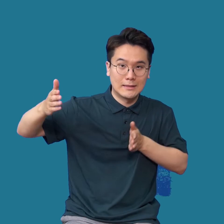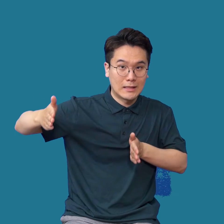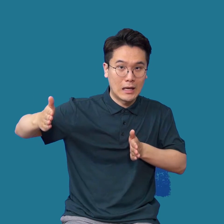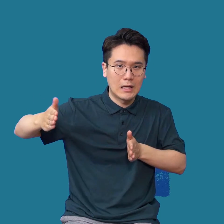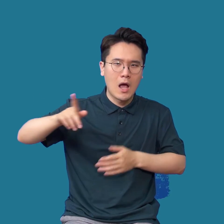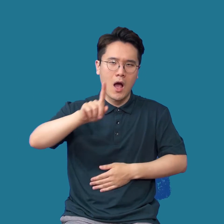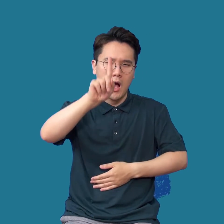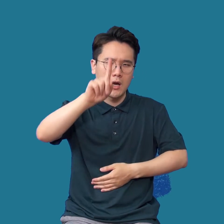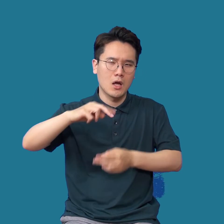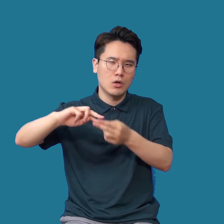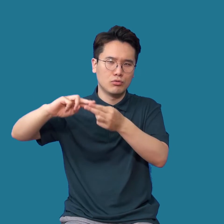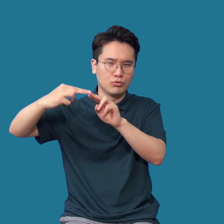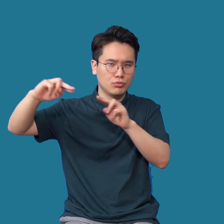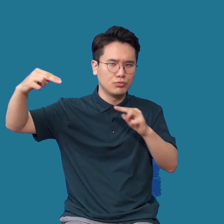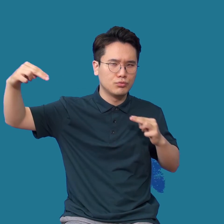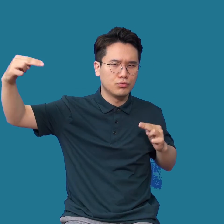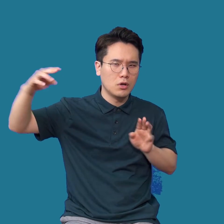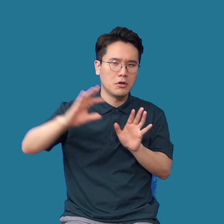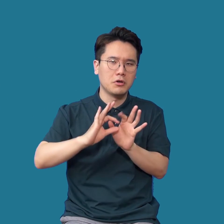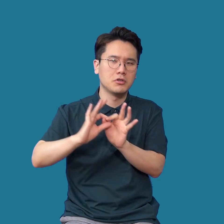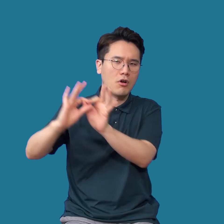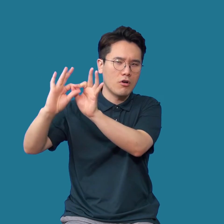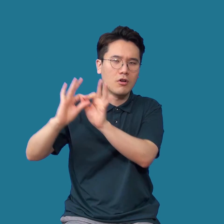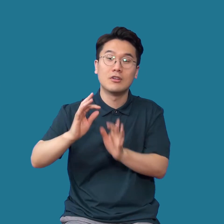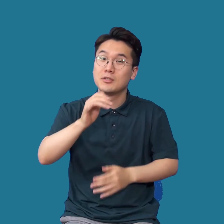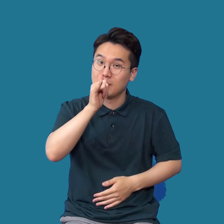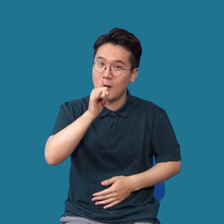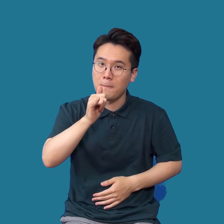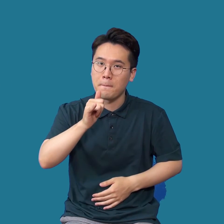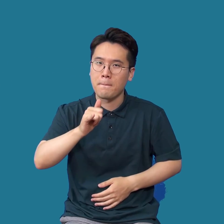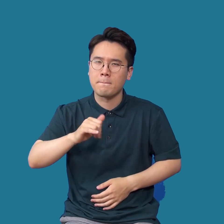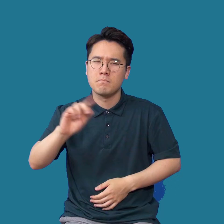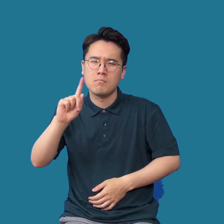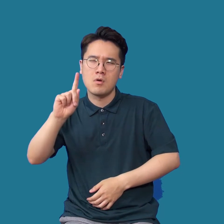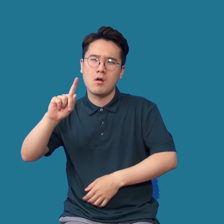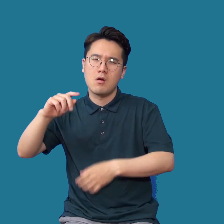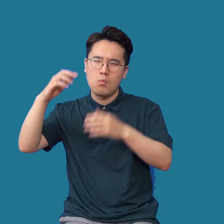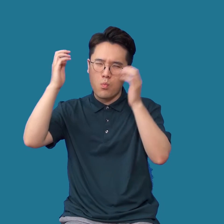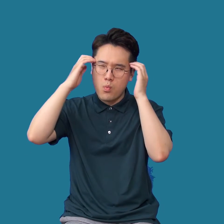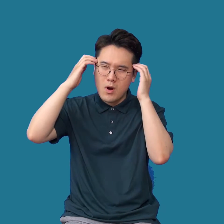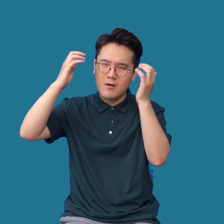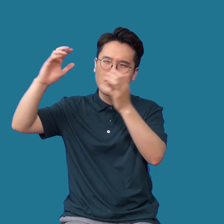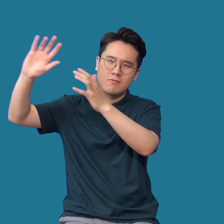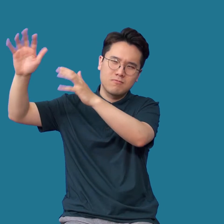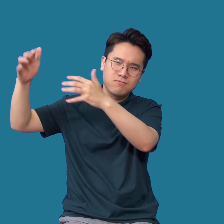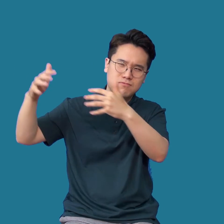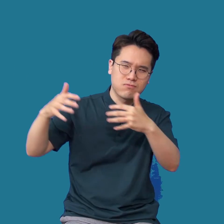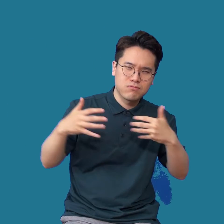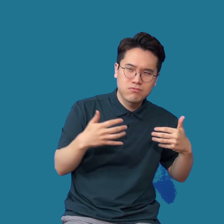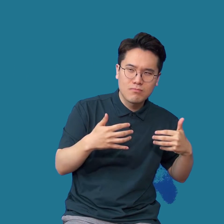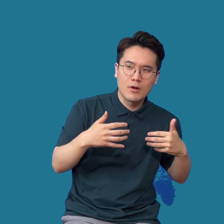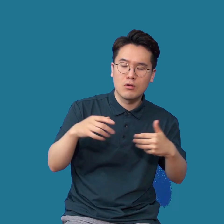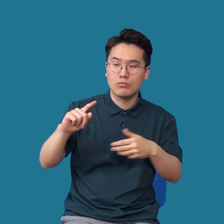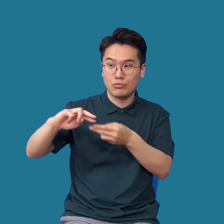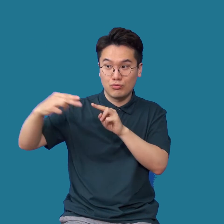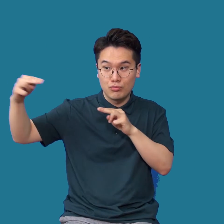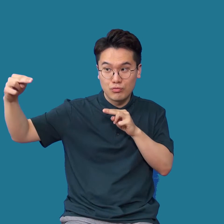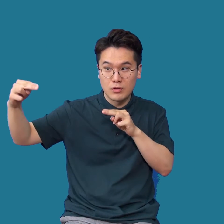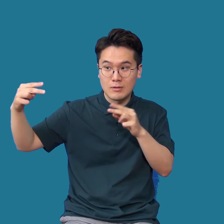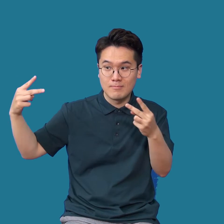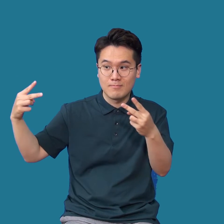있습니다. 환란의 바람이 확 불면 그 줄이 탁 끊어집니다. 그러면 사탄은 환호성을